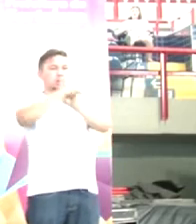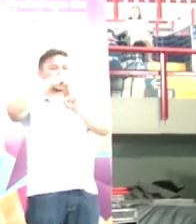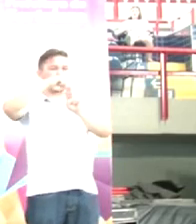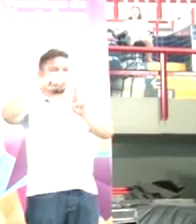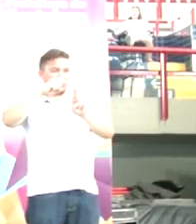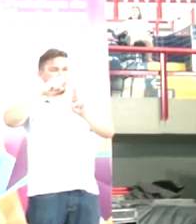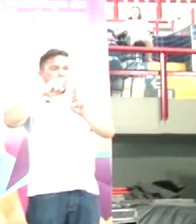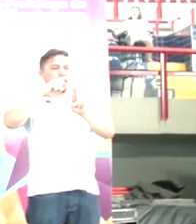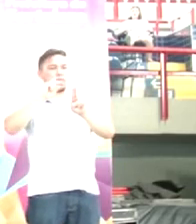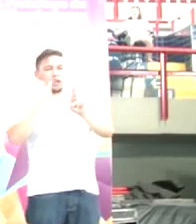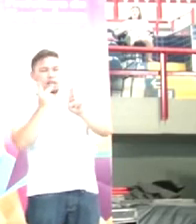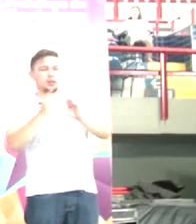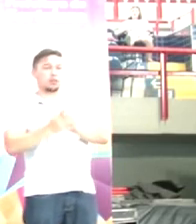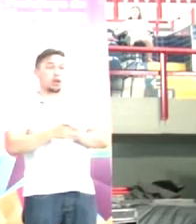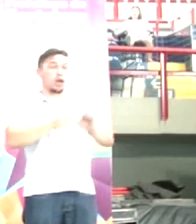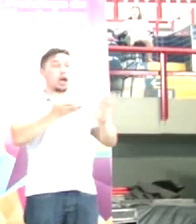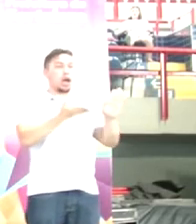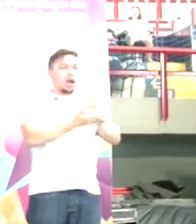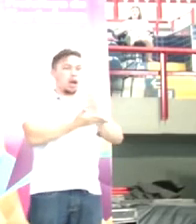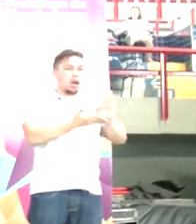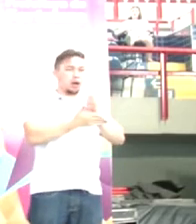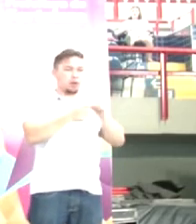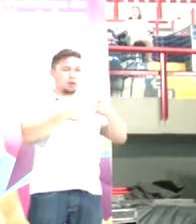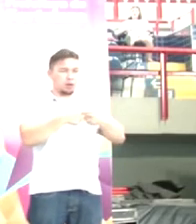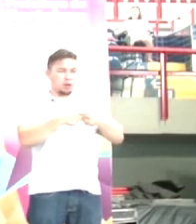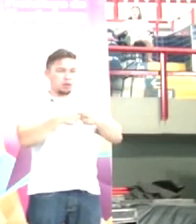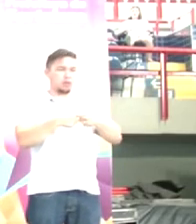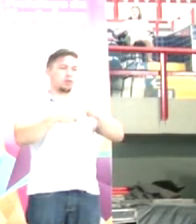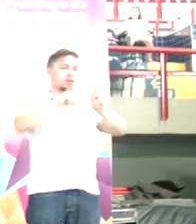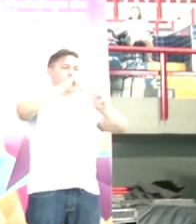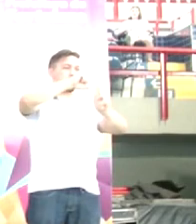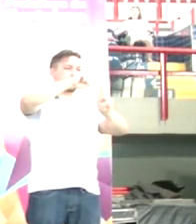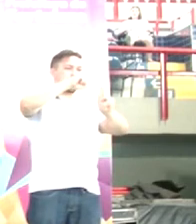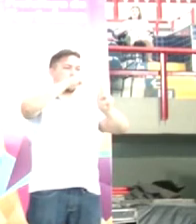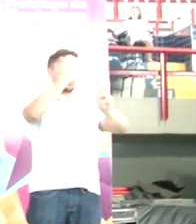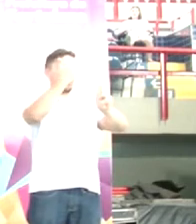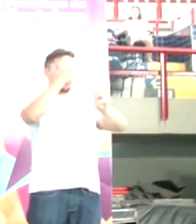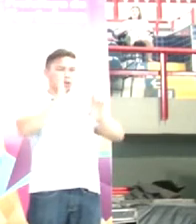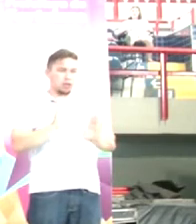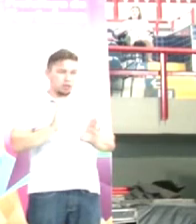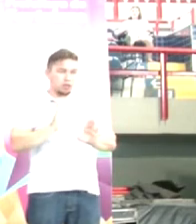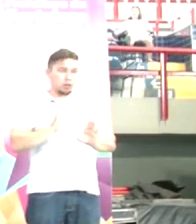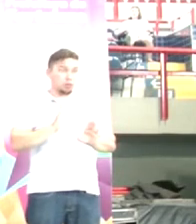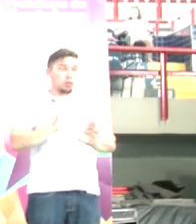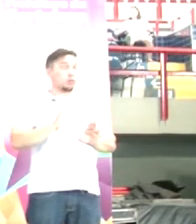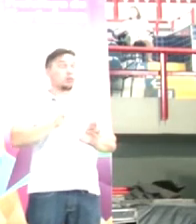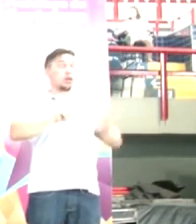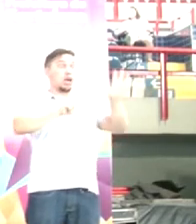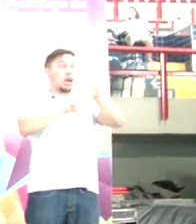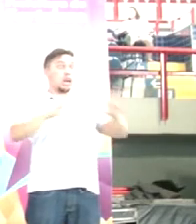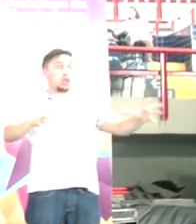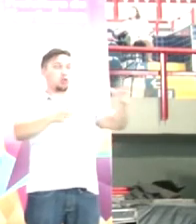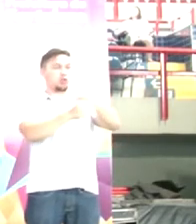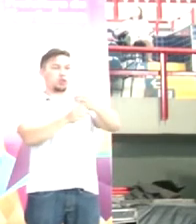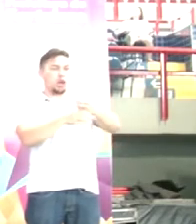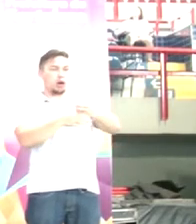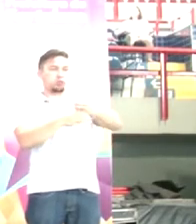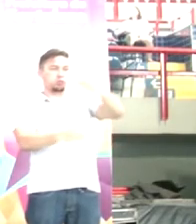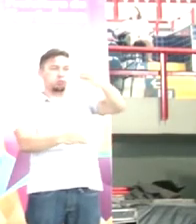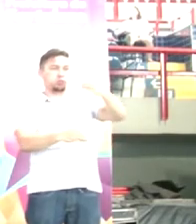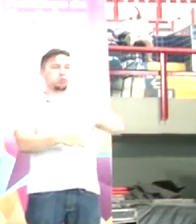2πrh. Qual é a área da base do cilindro? πr ao quadrado. Qual é a área total do cilindro?